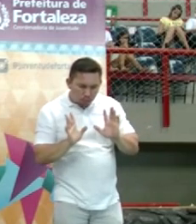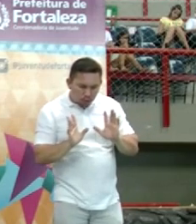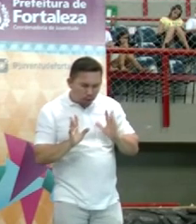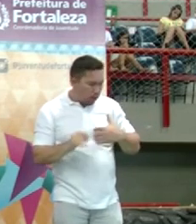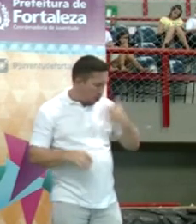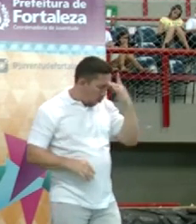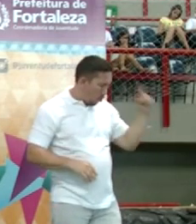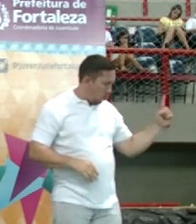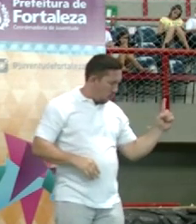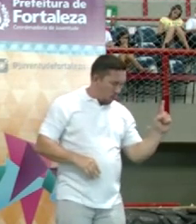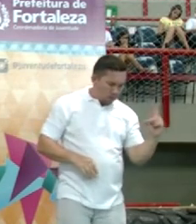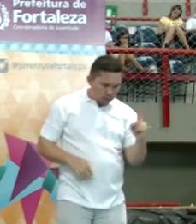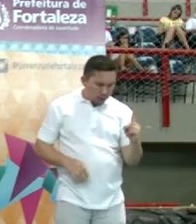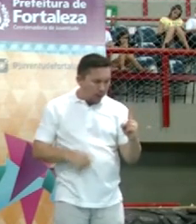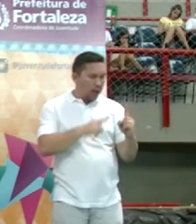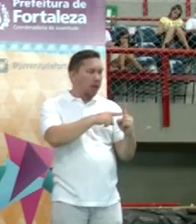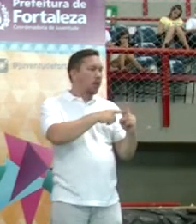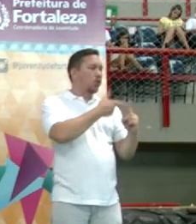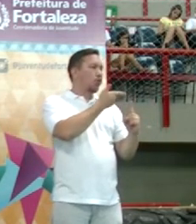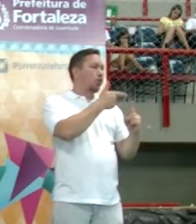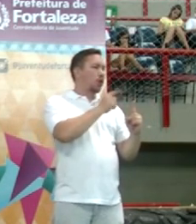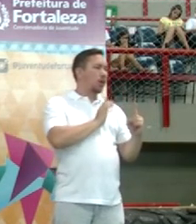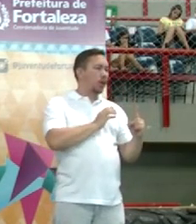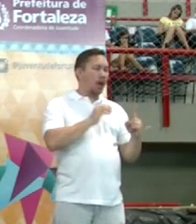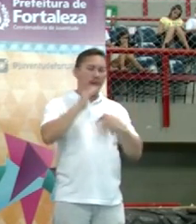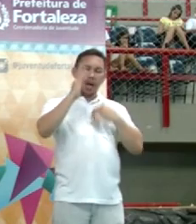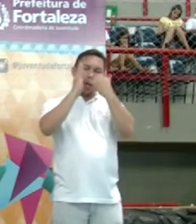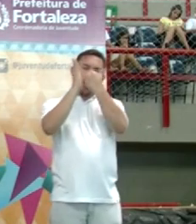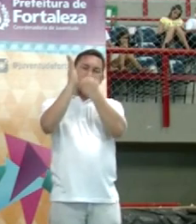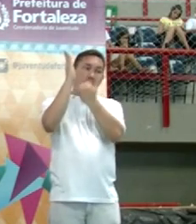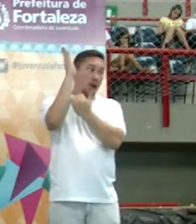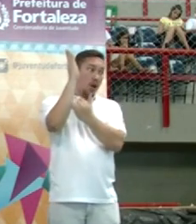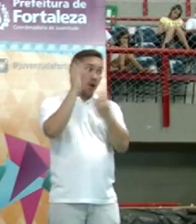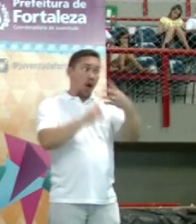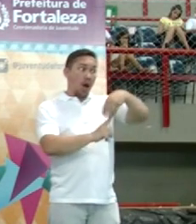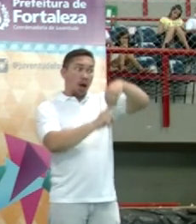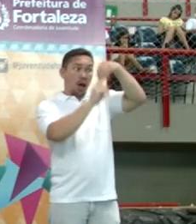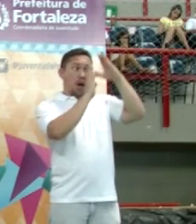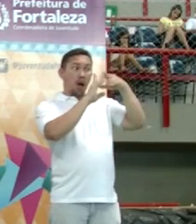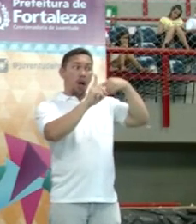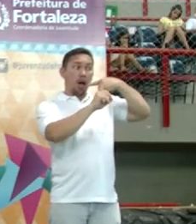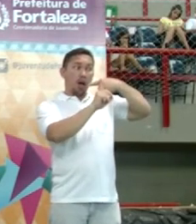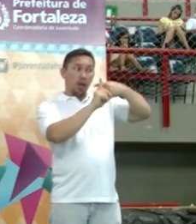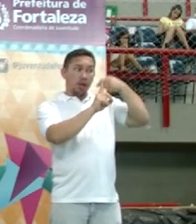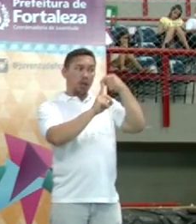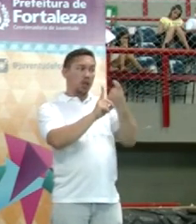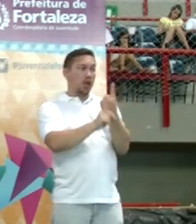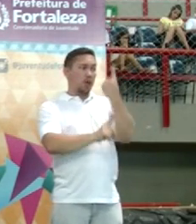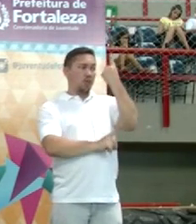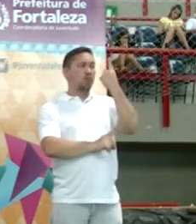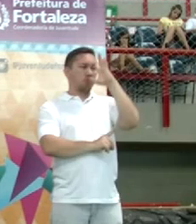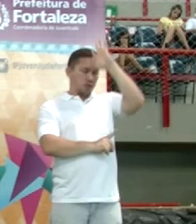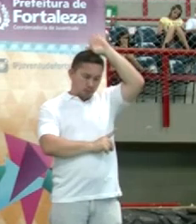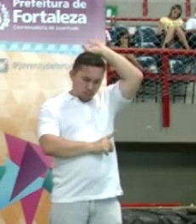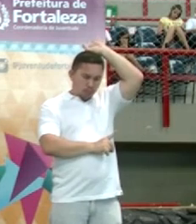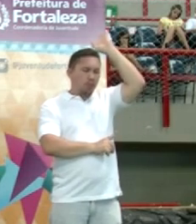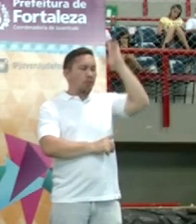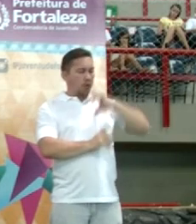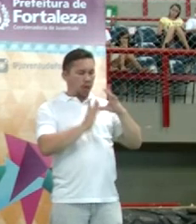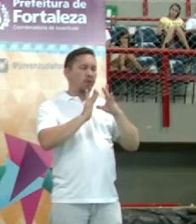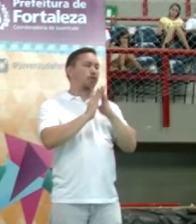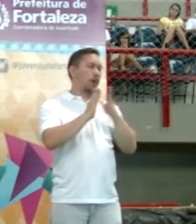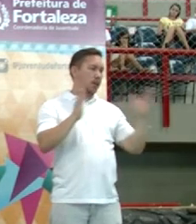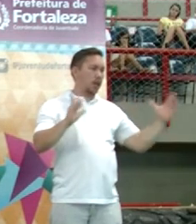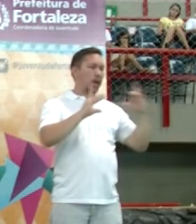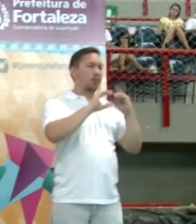você tem o senhor feudal, o clero. A igreja é a única instituição que sobreviveu de Roma e vai sobreviver na Idade